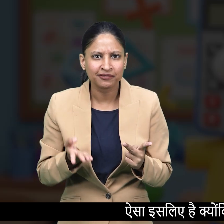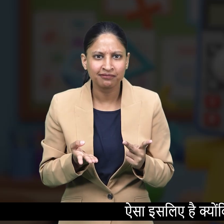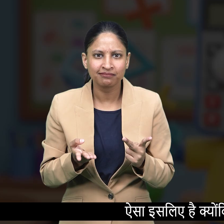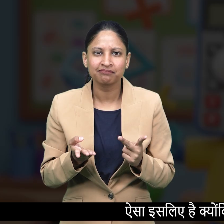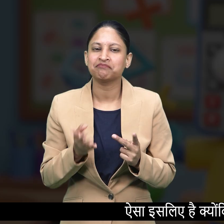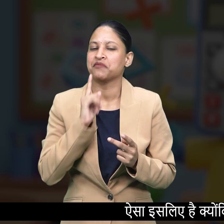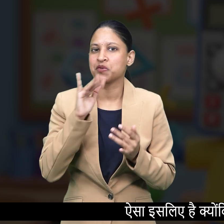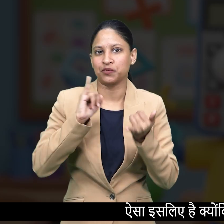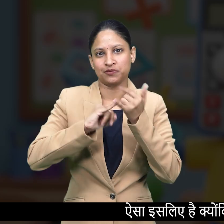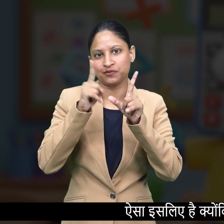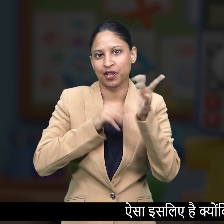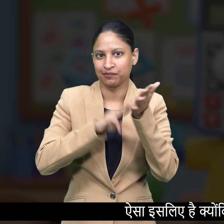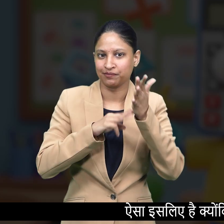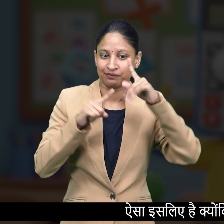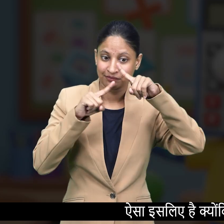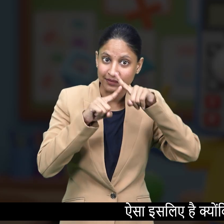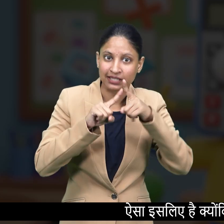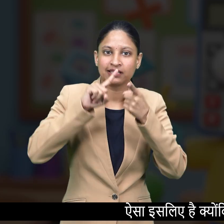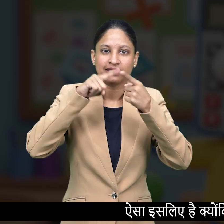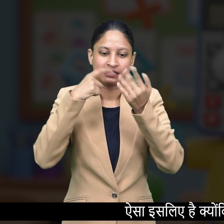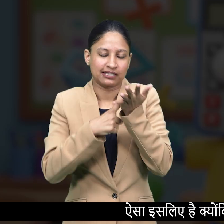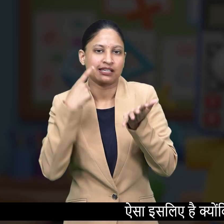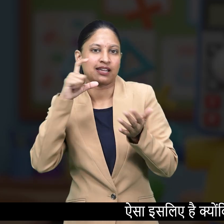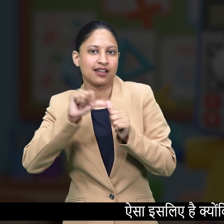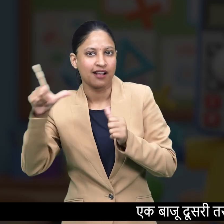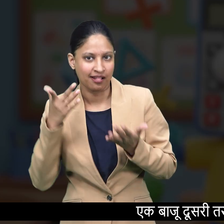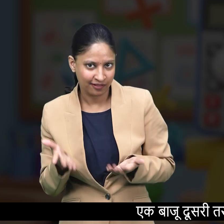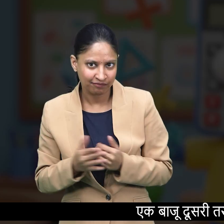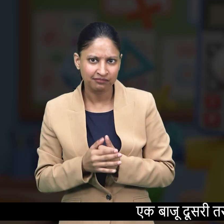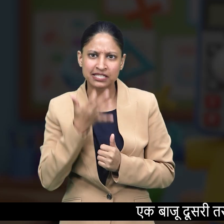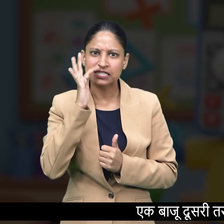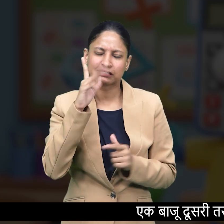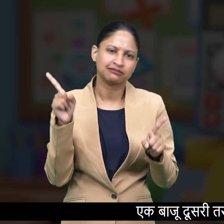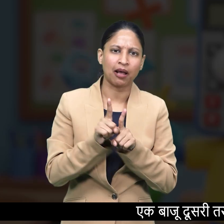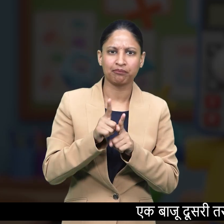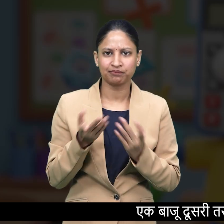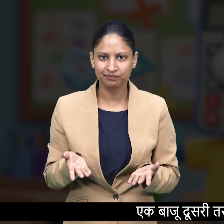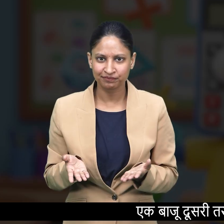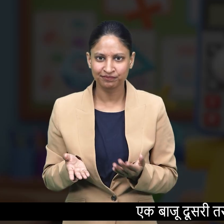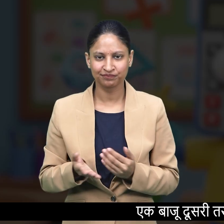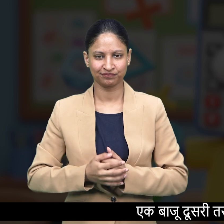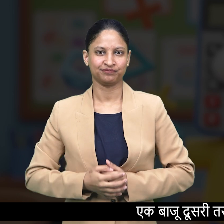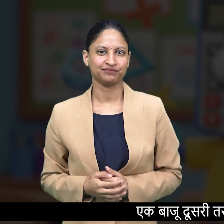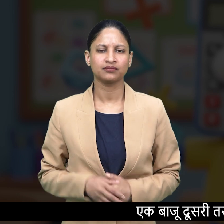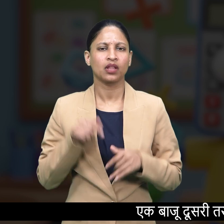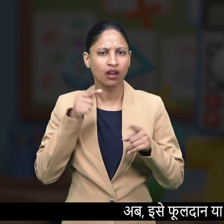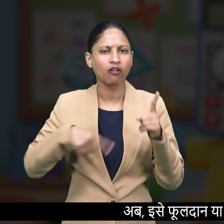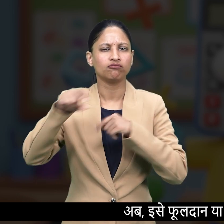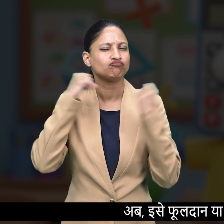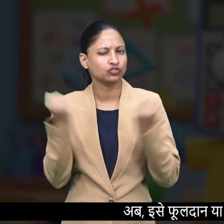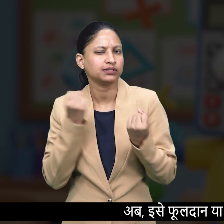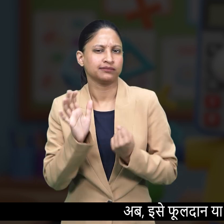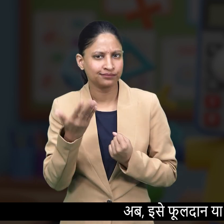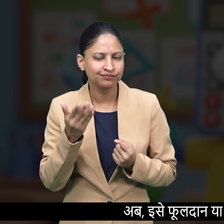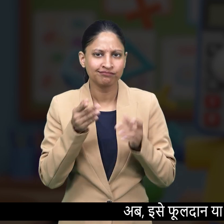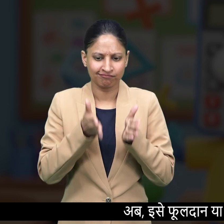ऐसा इसलिए है क्योंकि अधिकांश पत्ते सममित होते हैं। एक बाजू दूसरी तरफ का दर्पण प्रतिबिंब होता है। अब